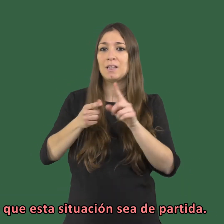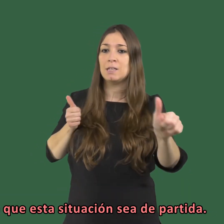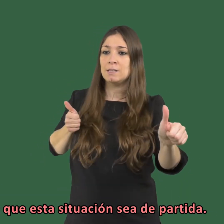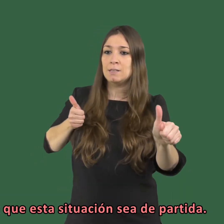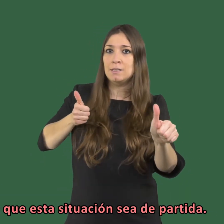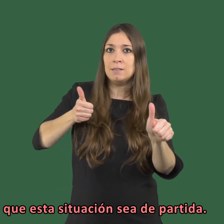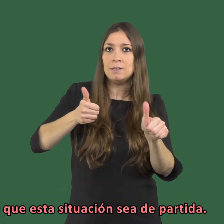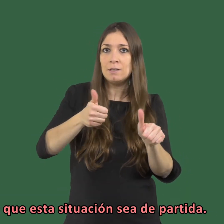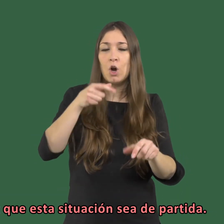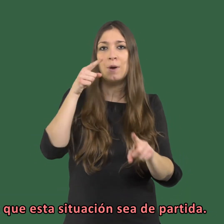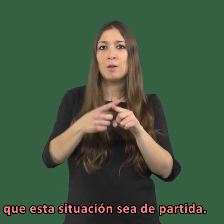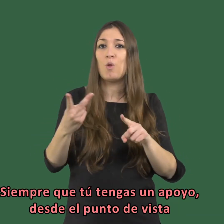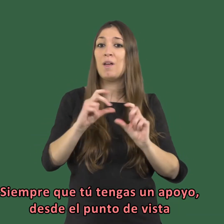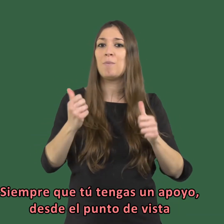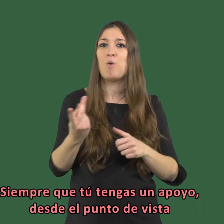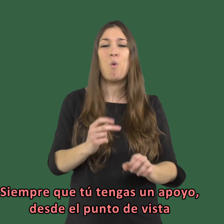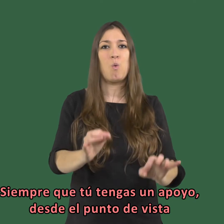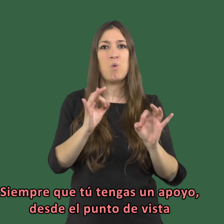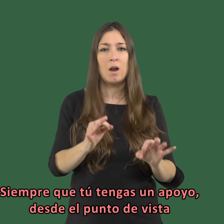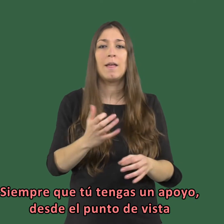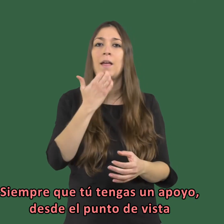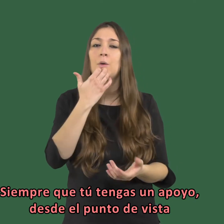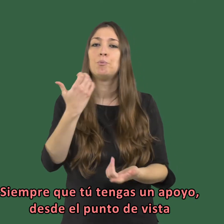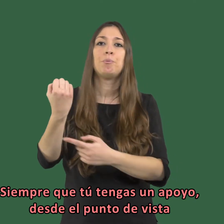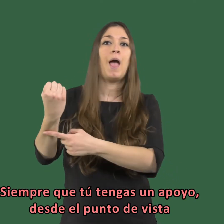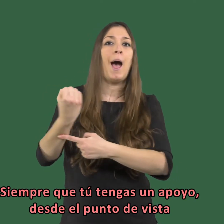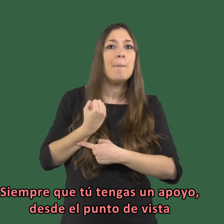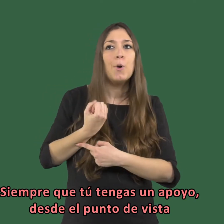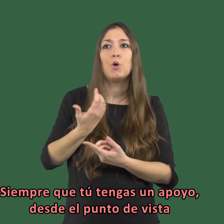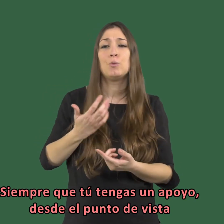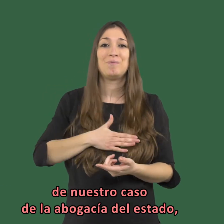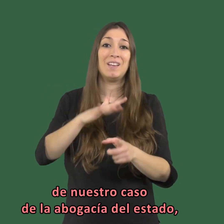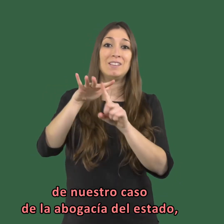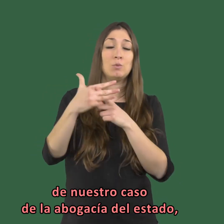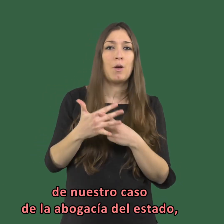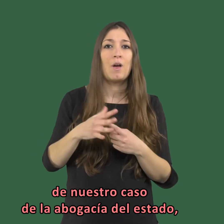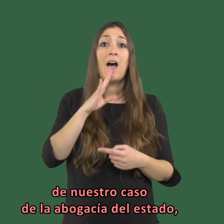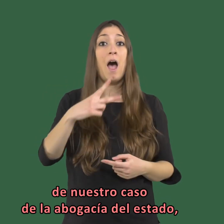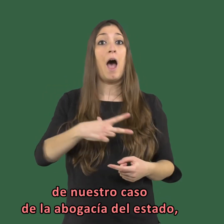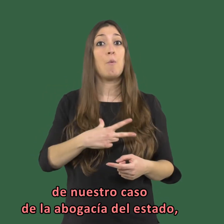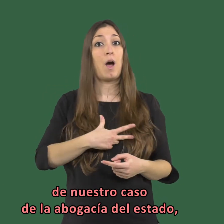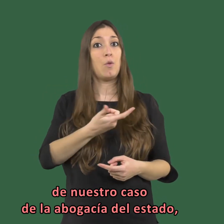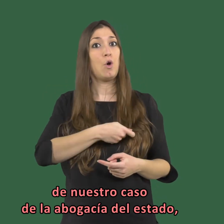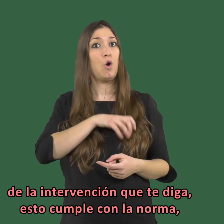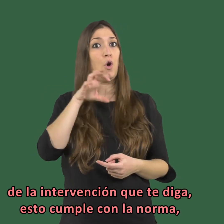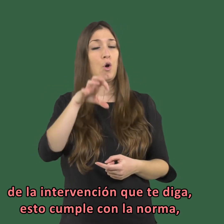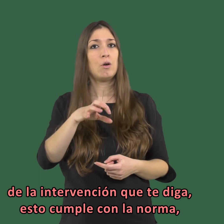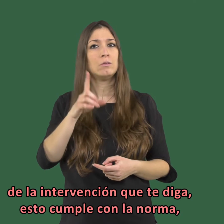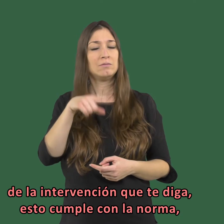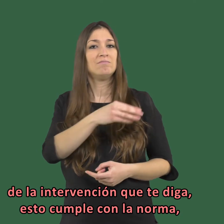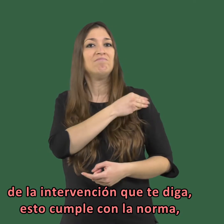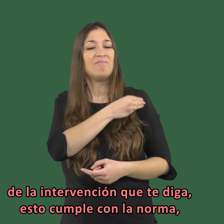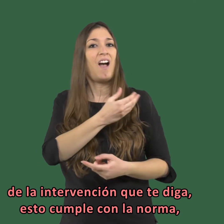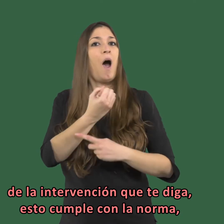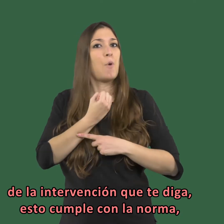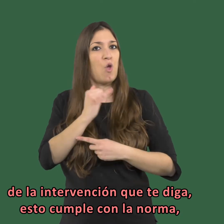a que esa situación sea de partida. Siempre que tú tengas un apoyo desde el punto de vista de nuestro caso, ¿no? Práctico, de la abogacía del Estado, de la intervención que te